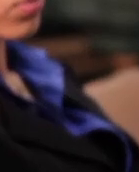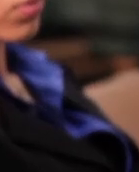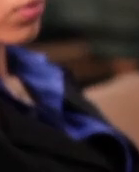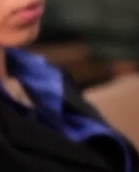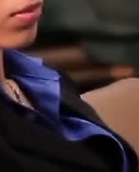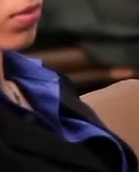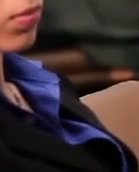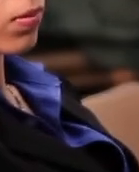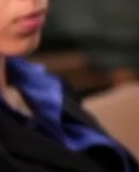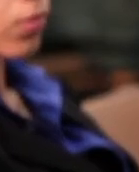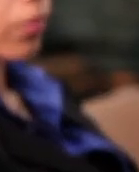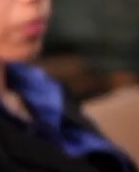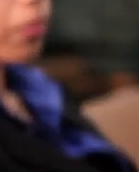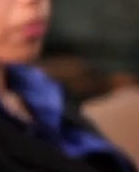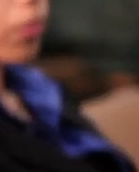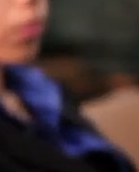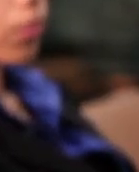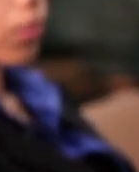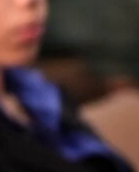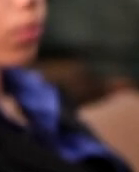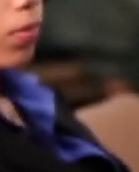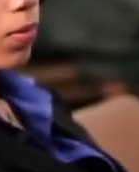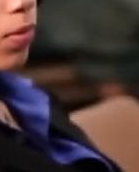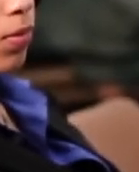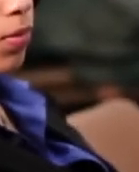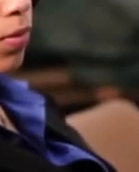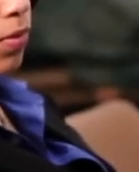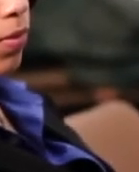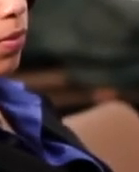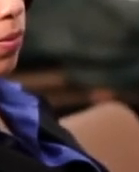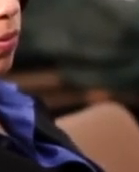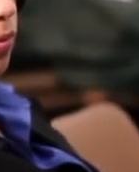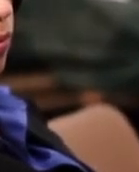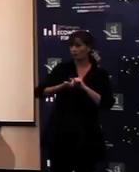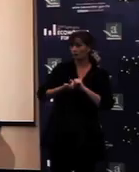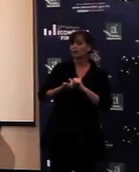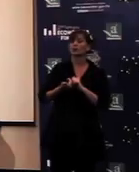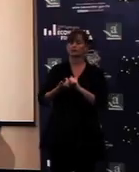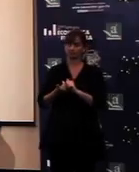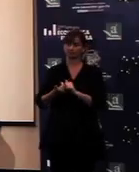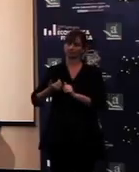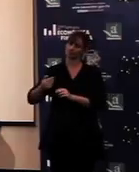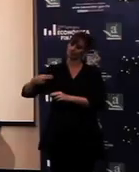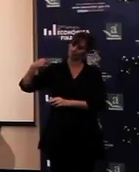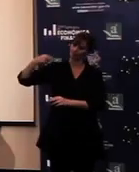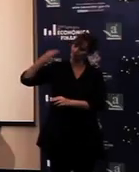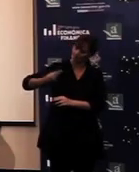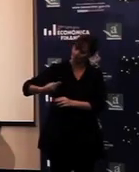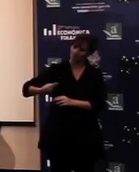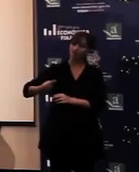Y han habido procesos interesantes en la educación de la lengua de señas a lo largo de la historia.